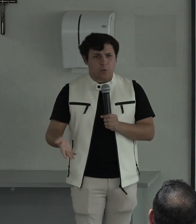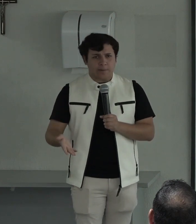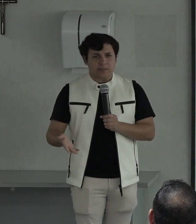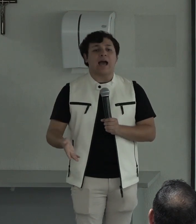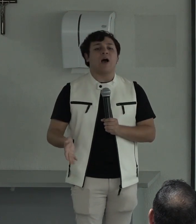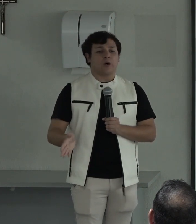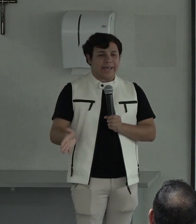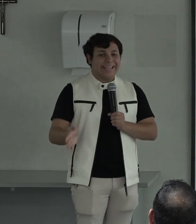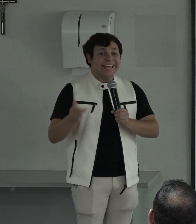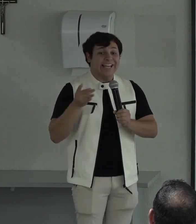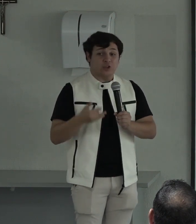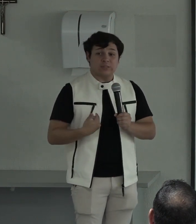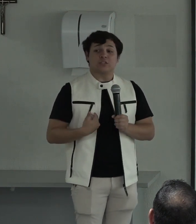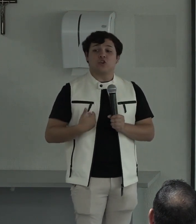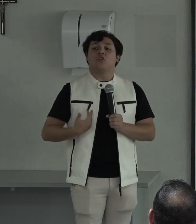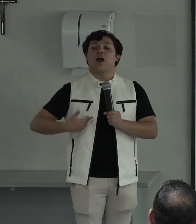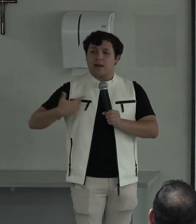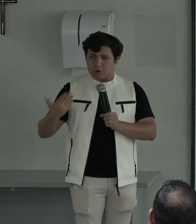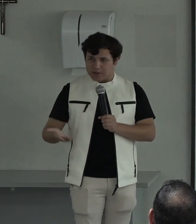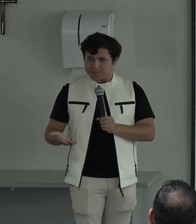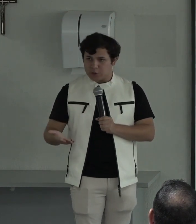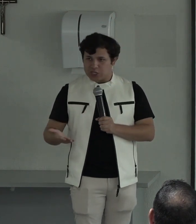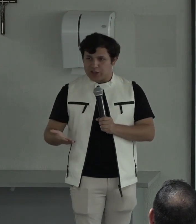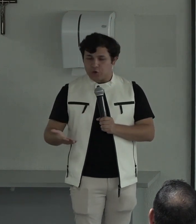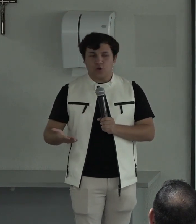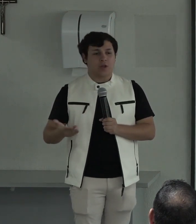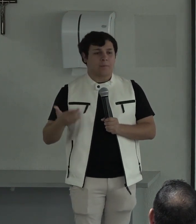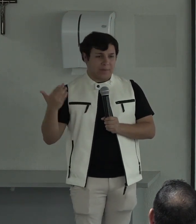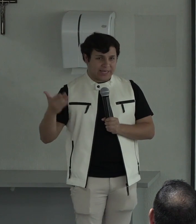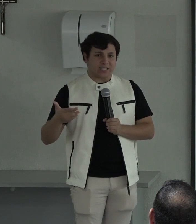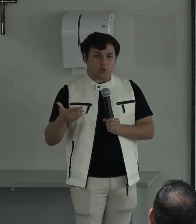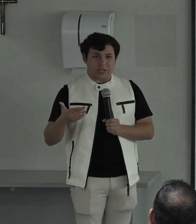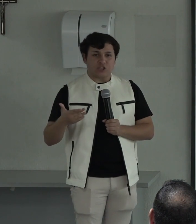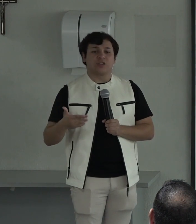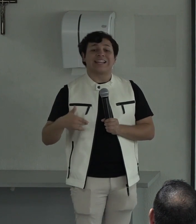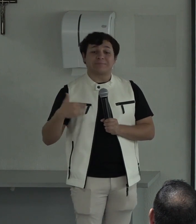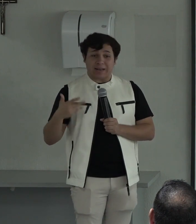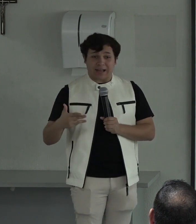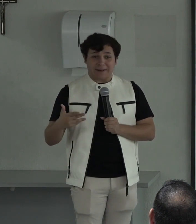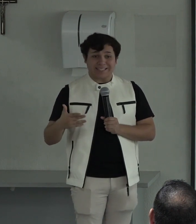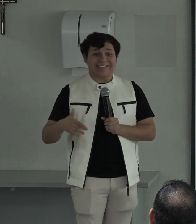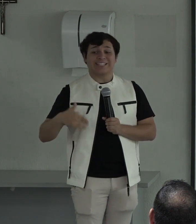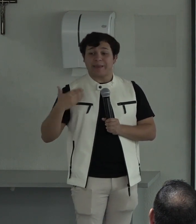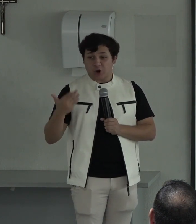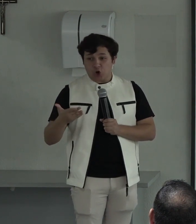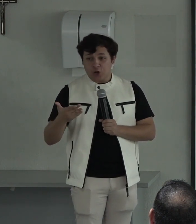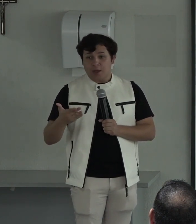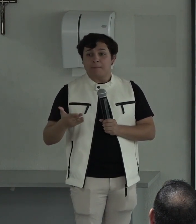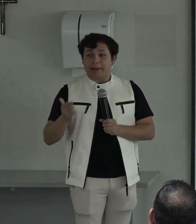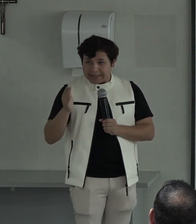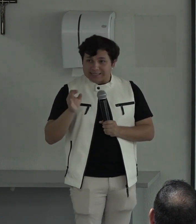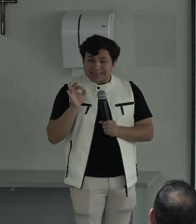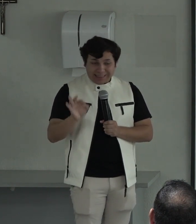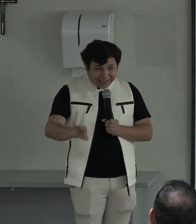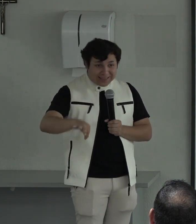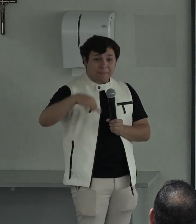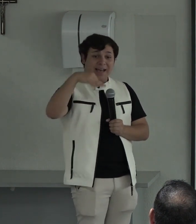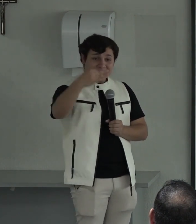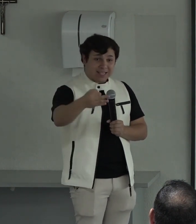preocupes. Ok, entonces yo hablo más pausado, mi gesticulación de las palabras es mejor para que se entienda más lo